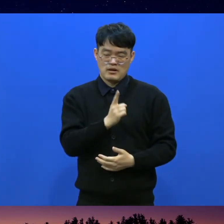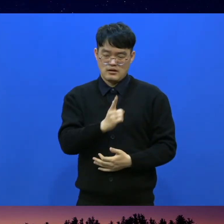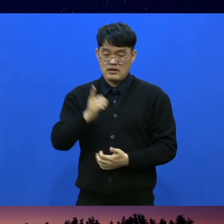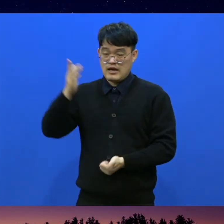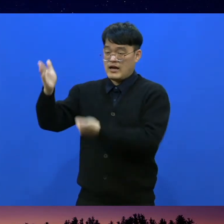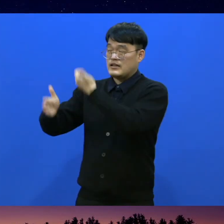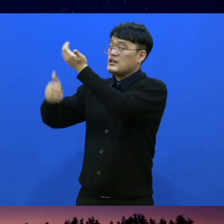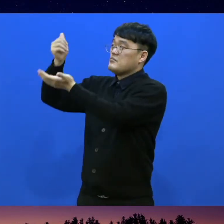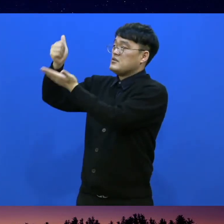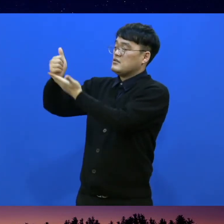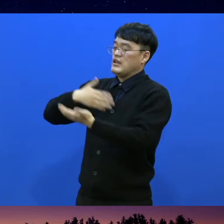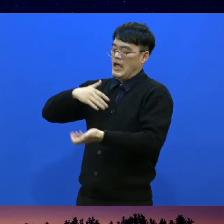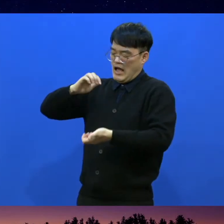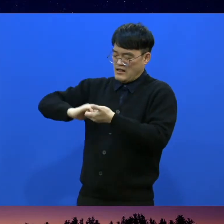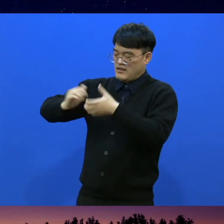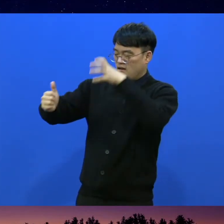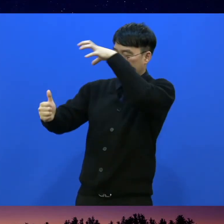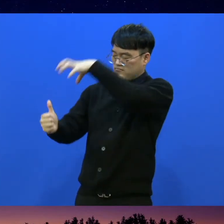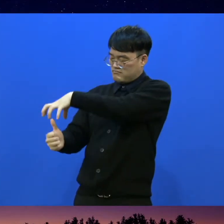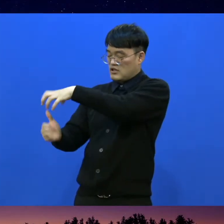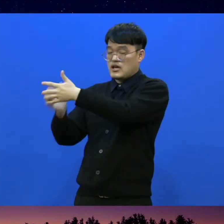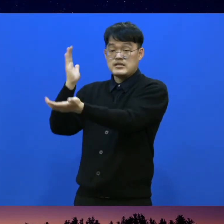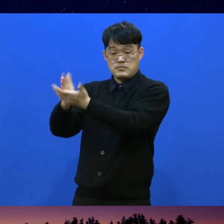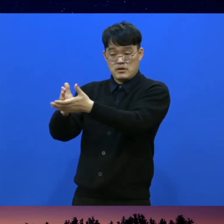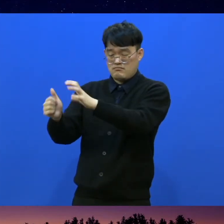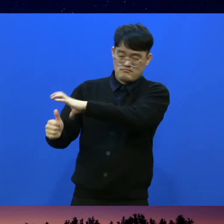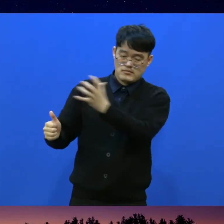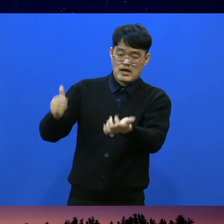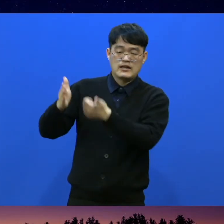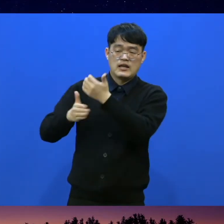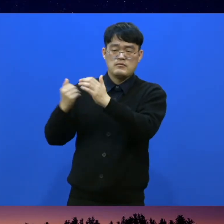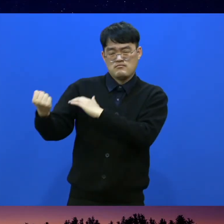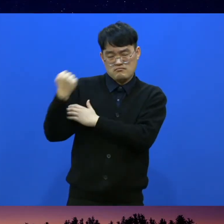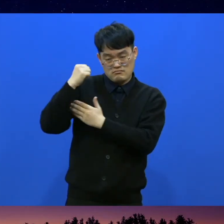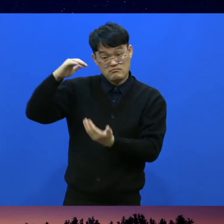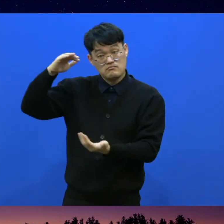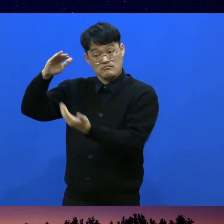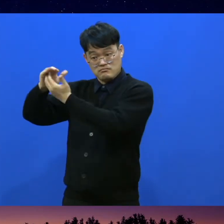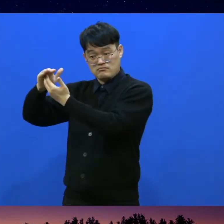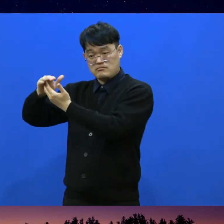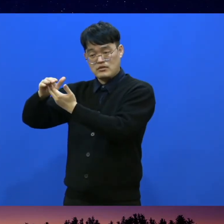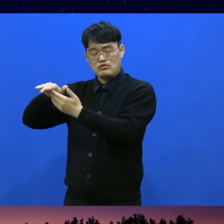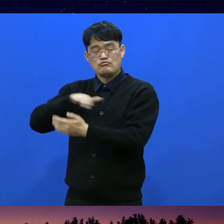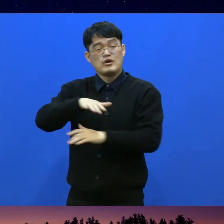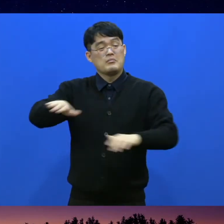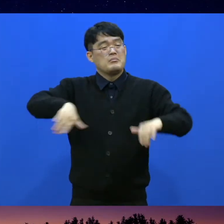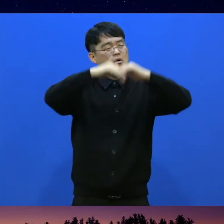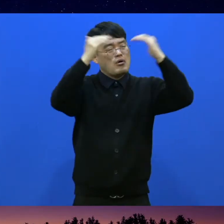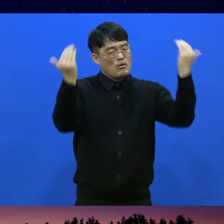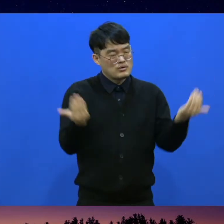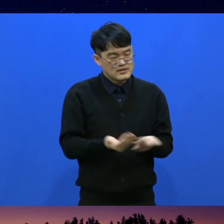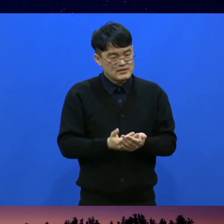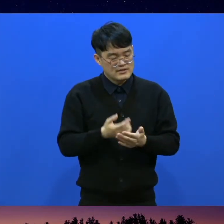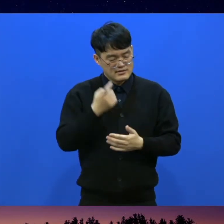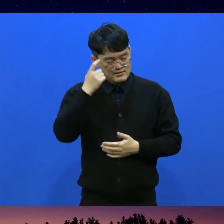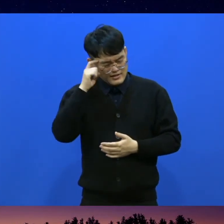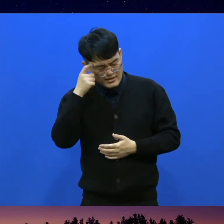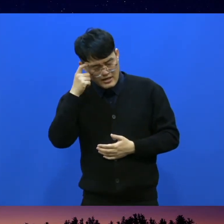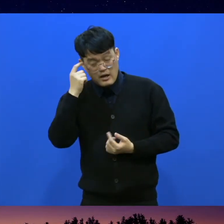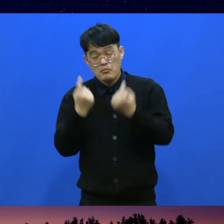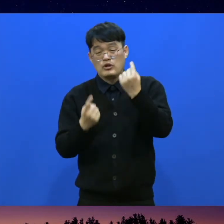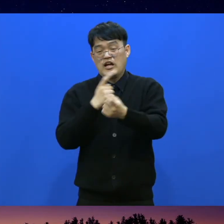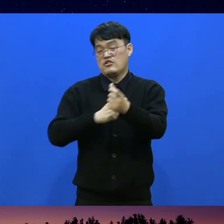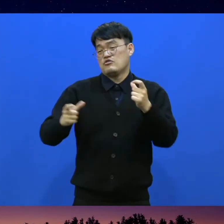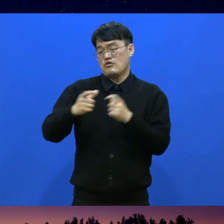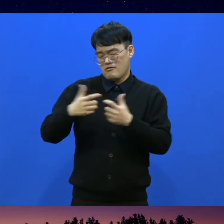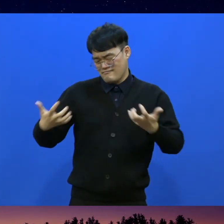마세요. 하나님은 능하신 분이시고 우리의 온갖 구하고 생각하는 것에 더